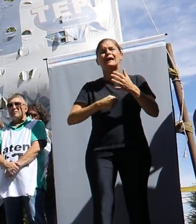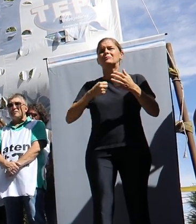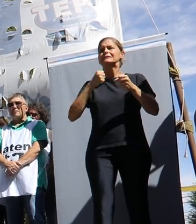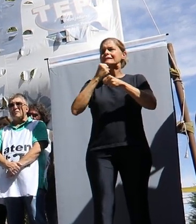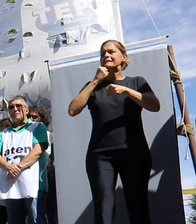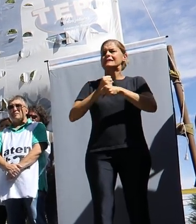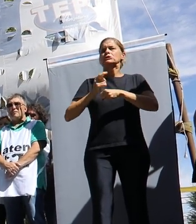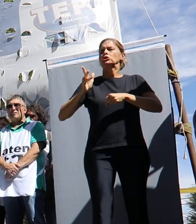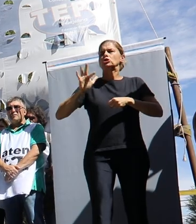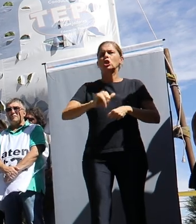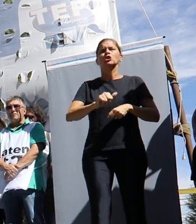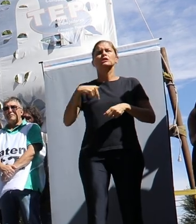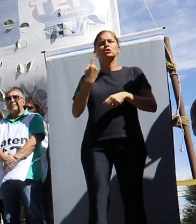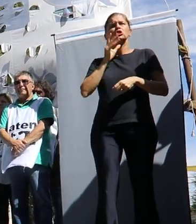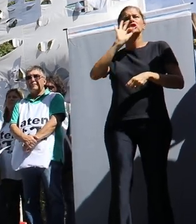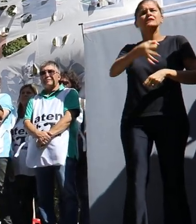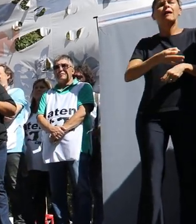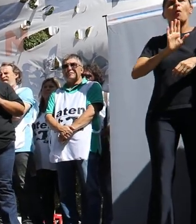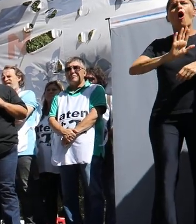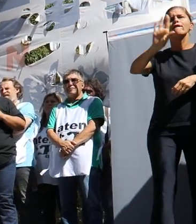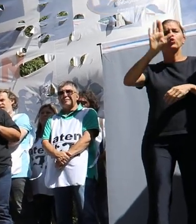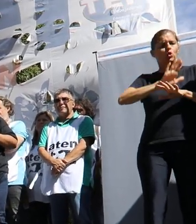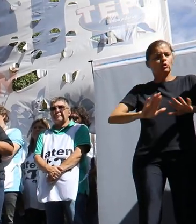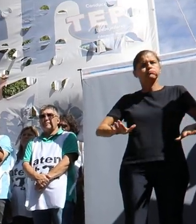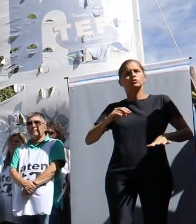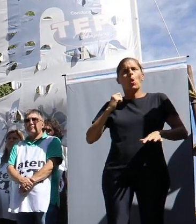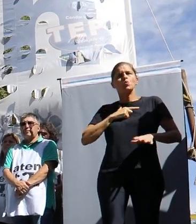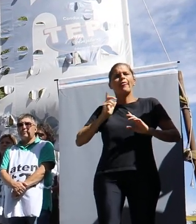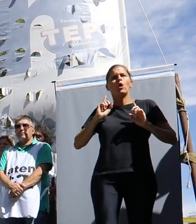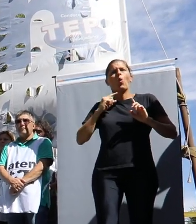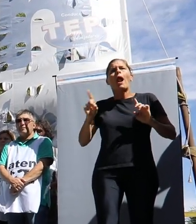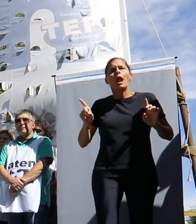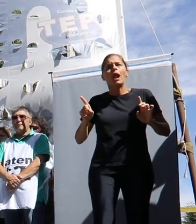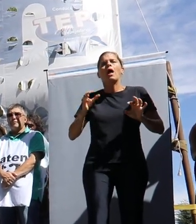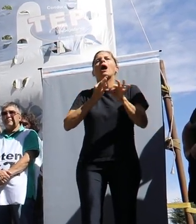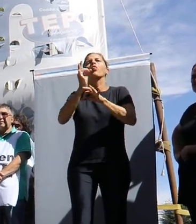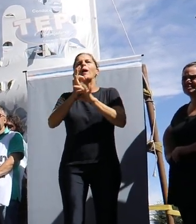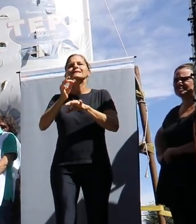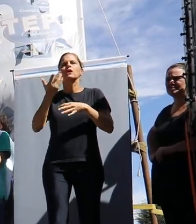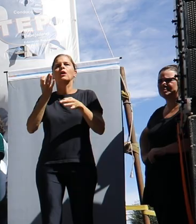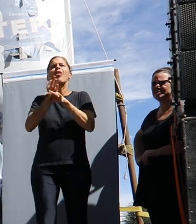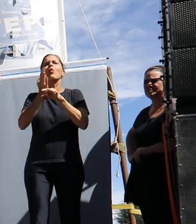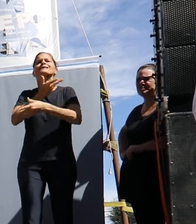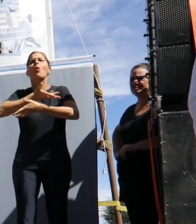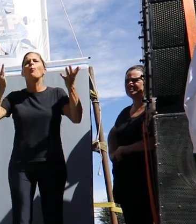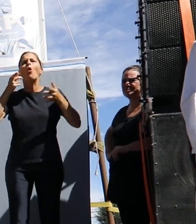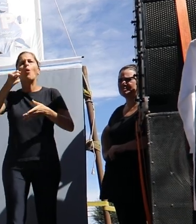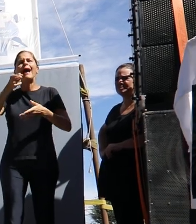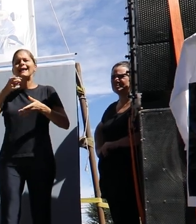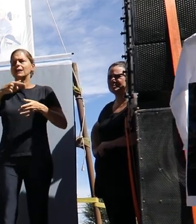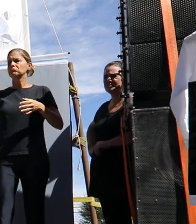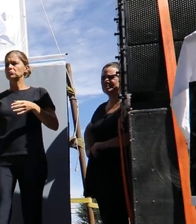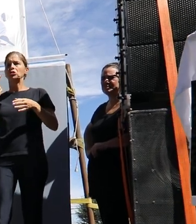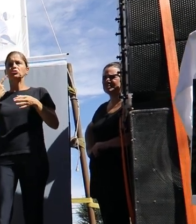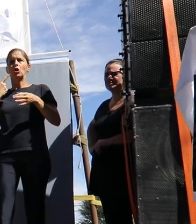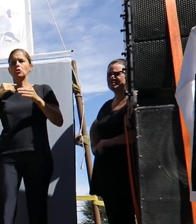ganándonos Elo día a día sabemos que el único futuro de nuestras pi nuestros pies es la educación y es la educación pública de ahí donde venimos todos